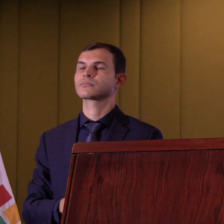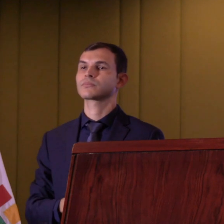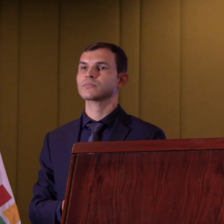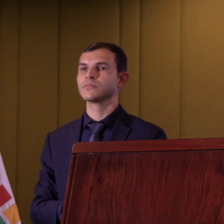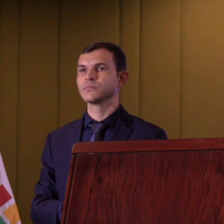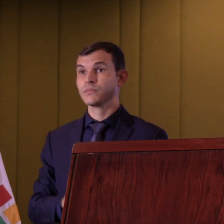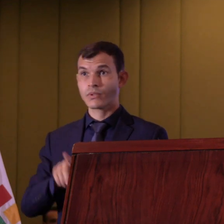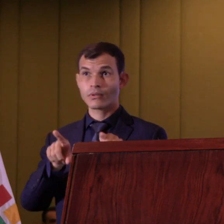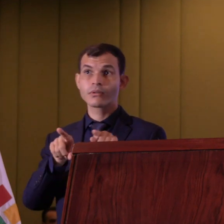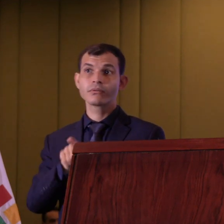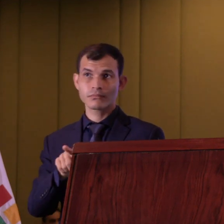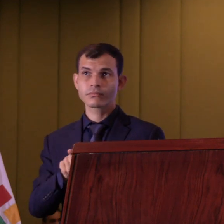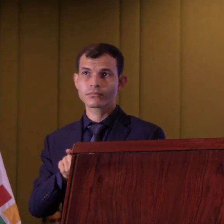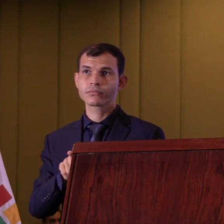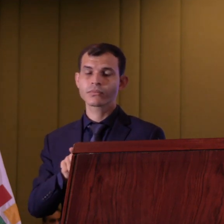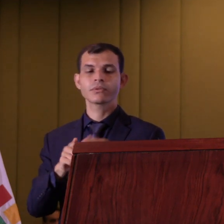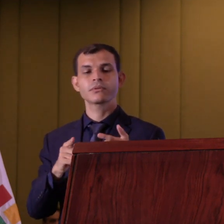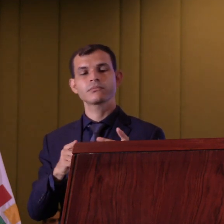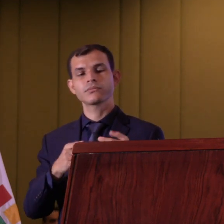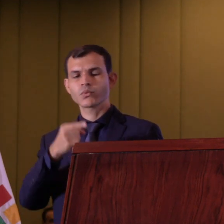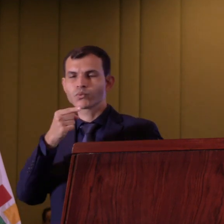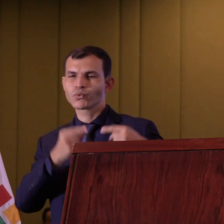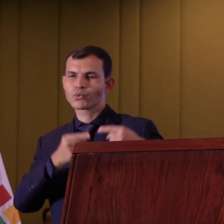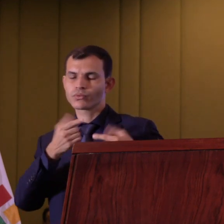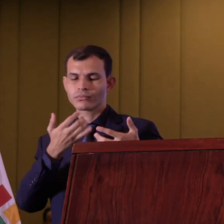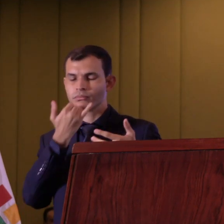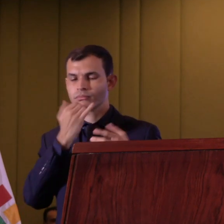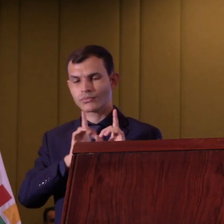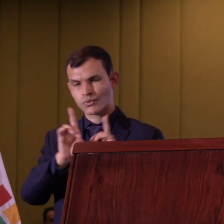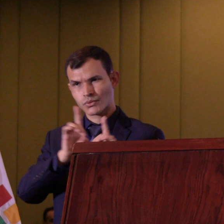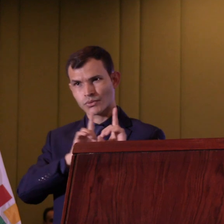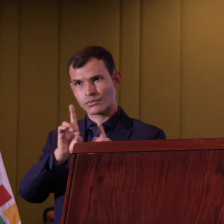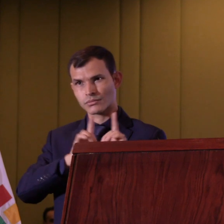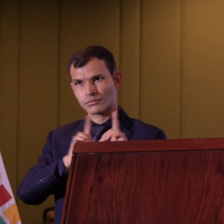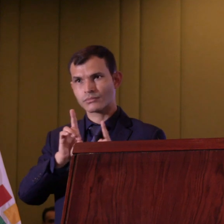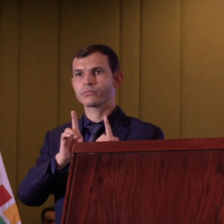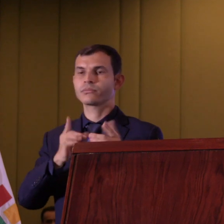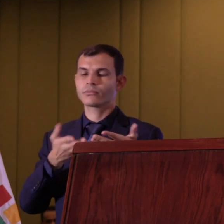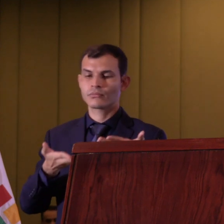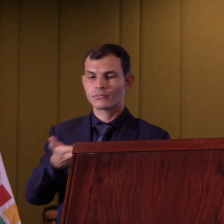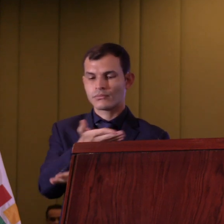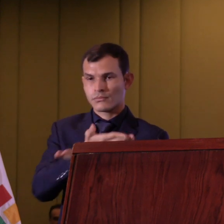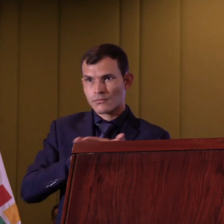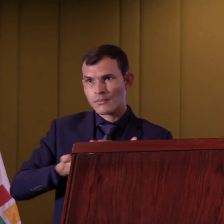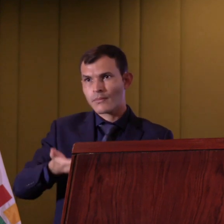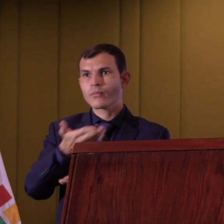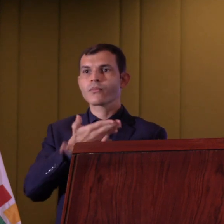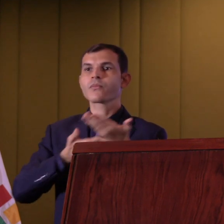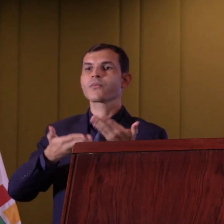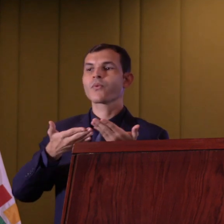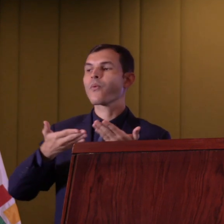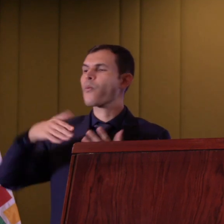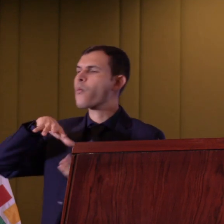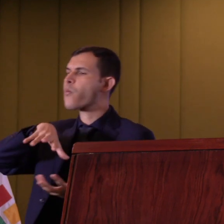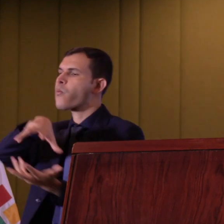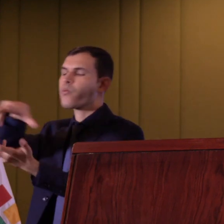O diálogo e a boa convivência que nortearam a construção dessa grandiosa usina e a tornaram exemplo para o mundo em